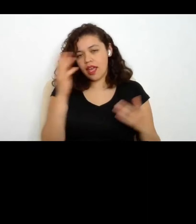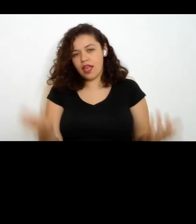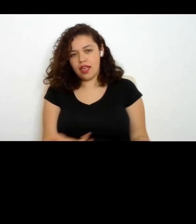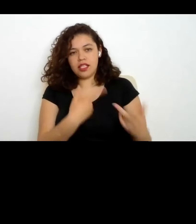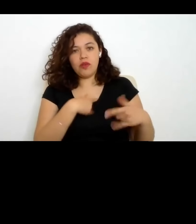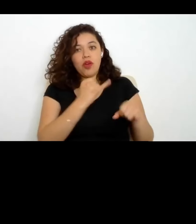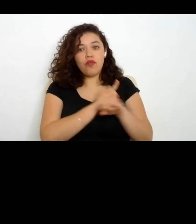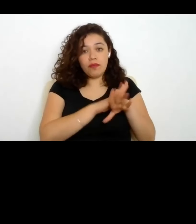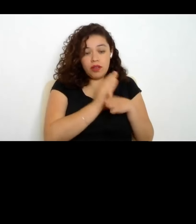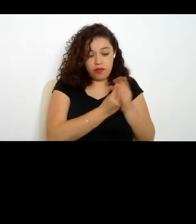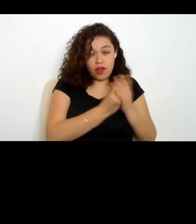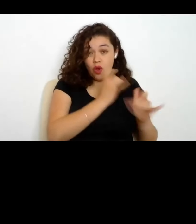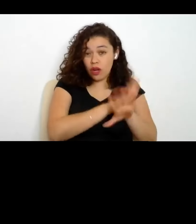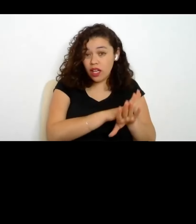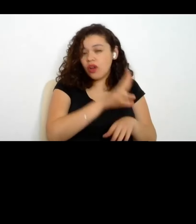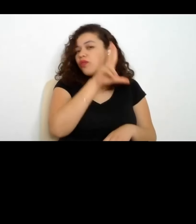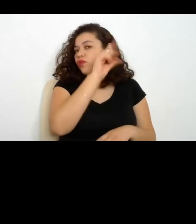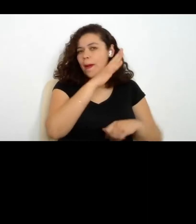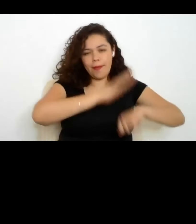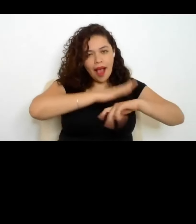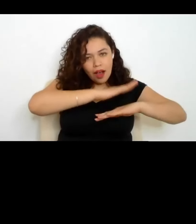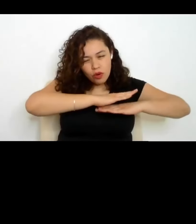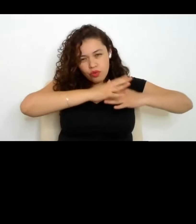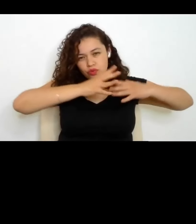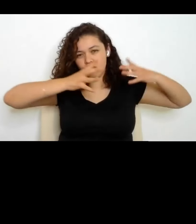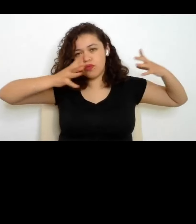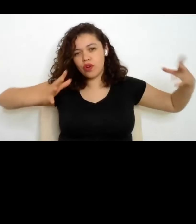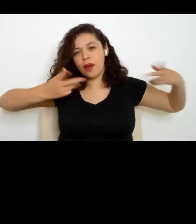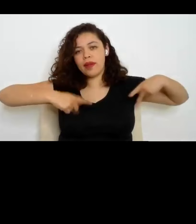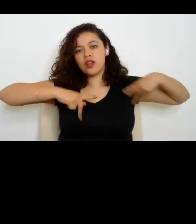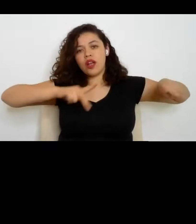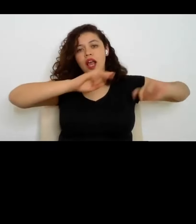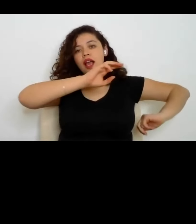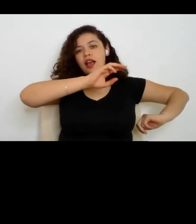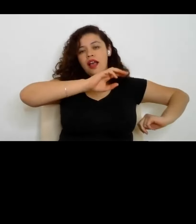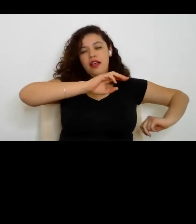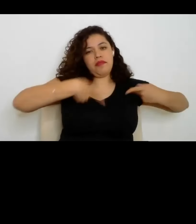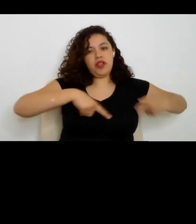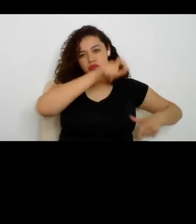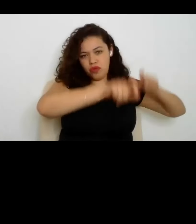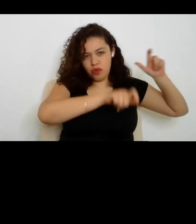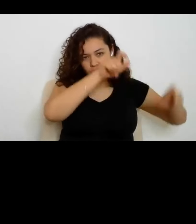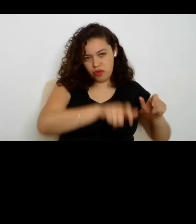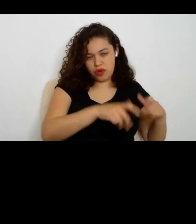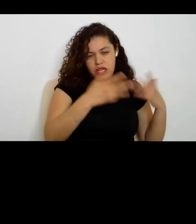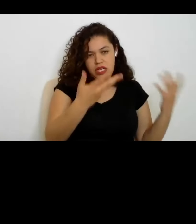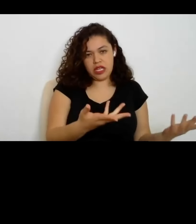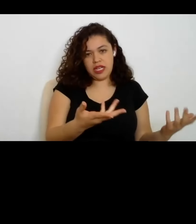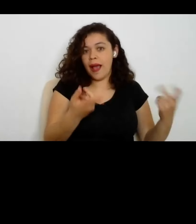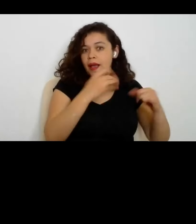confidencialidad ampara también información de las personas morales y la confidencialidad ampara muchísima